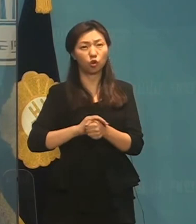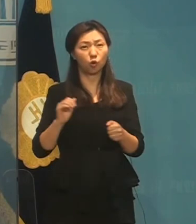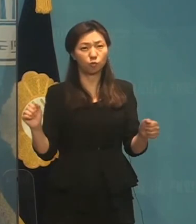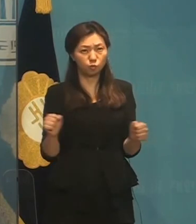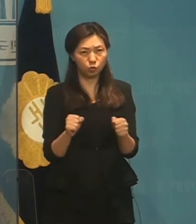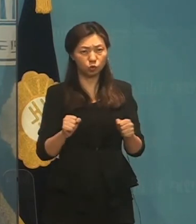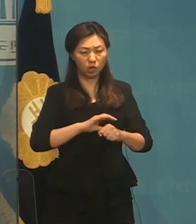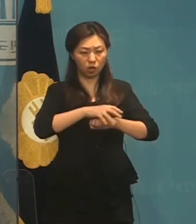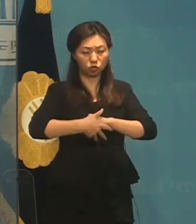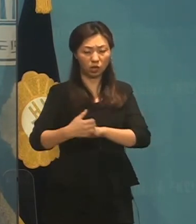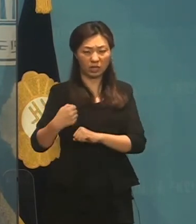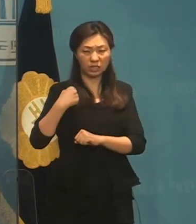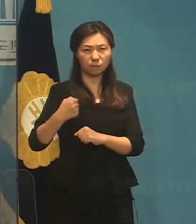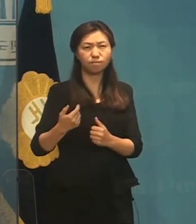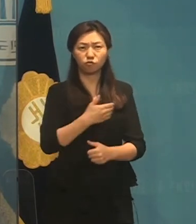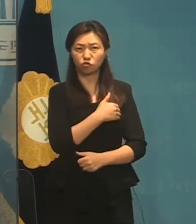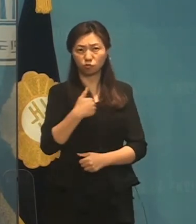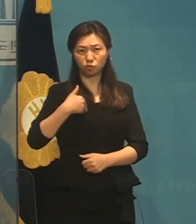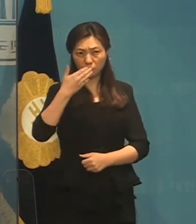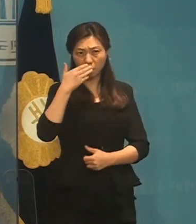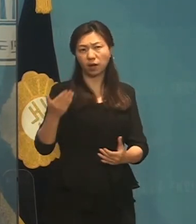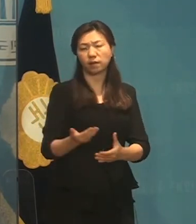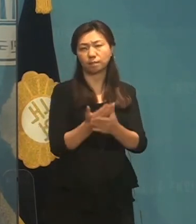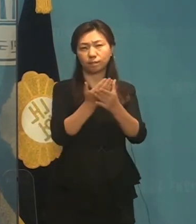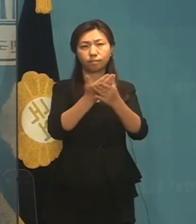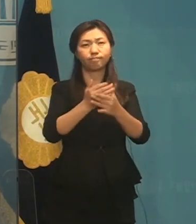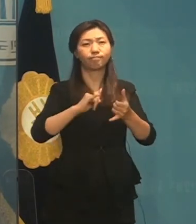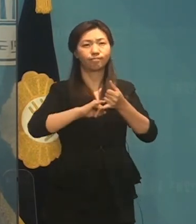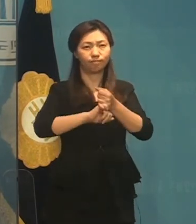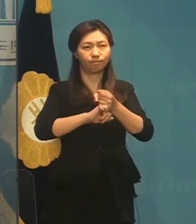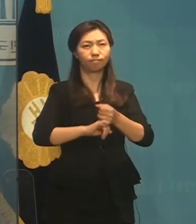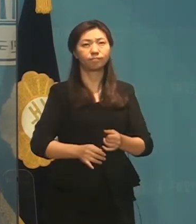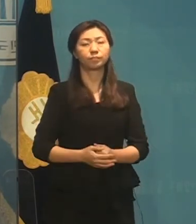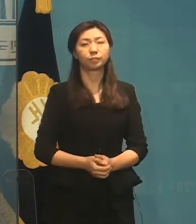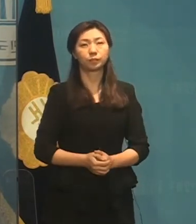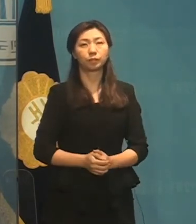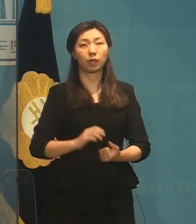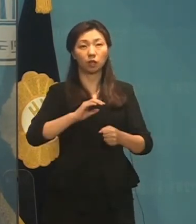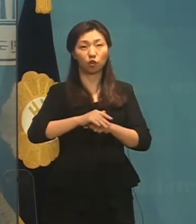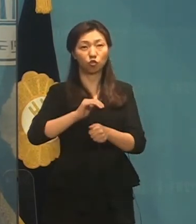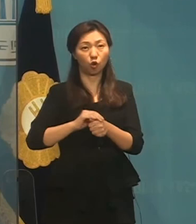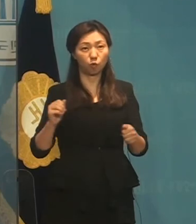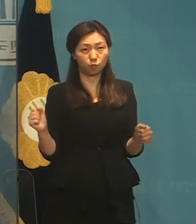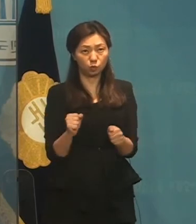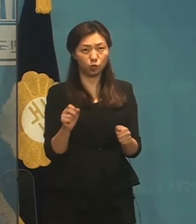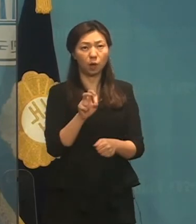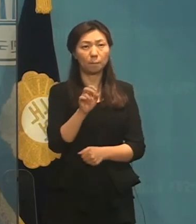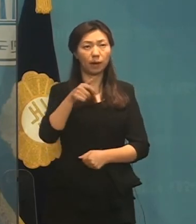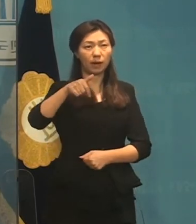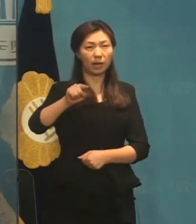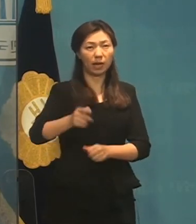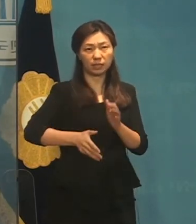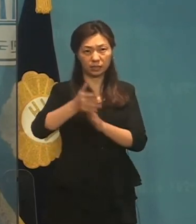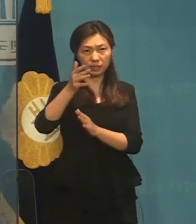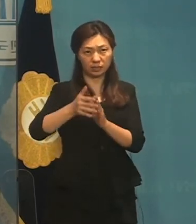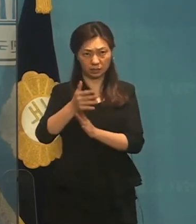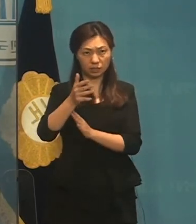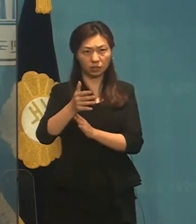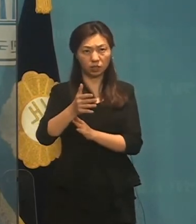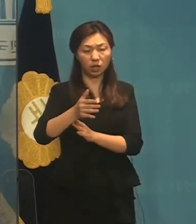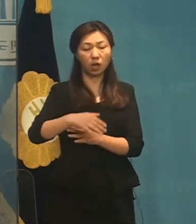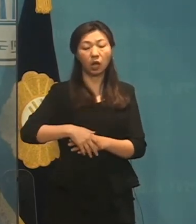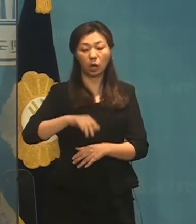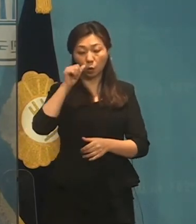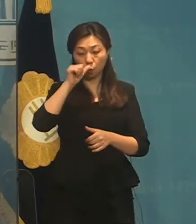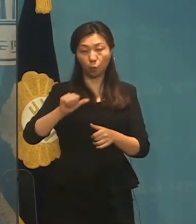국제적 경쟁력을 갖춘 도시로 재도약시키겠습니다. 대구 경북 메가시티, 대경권 메가시티를 정부가